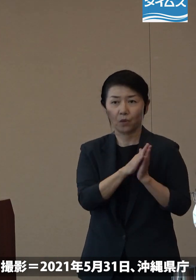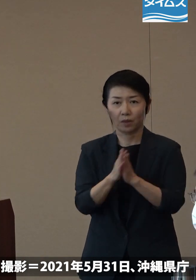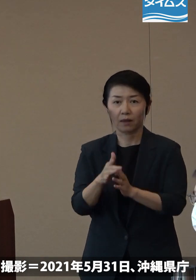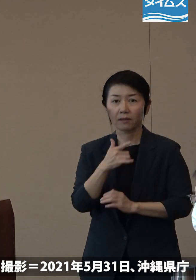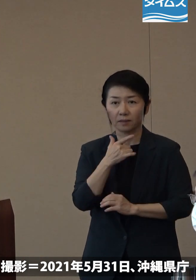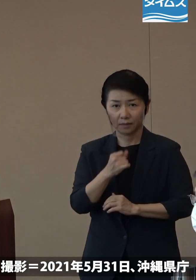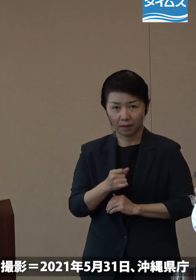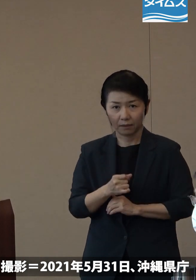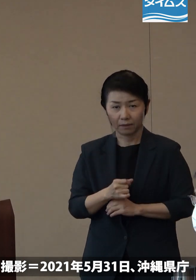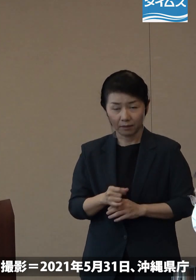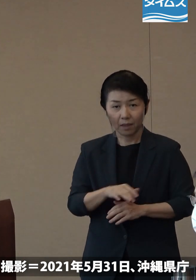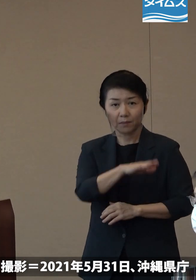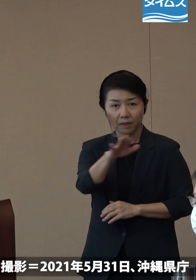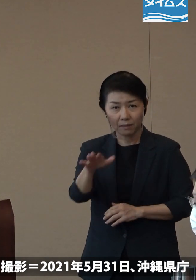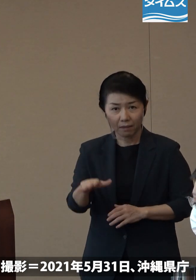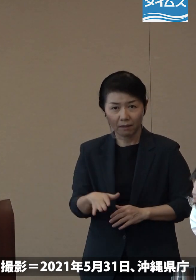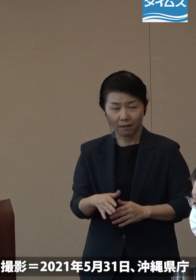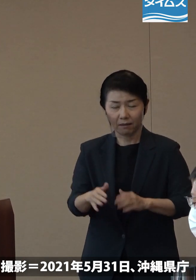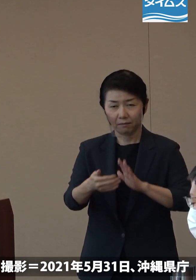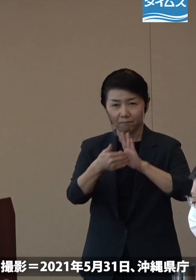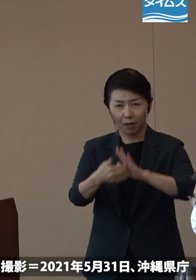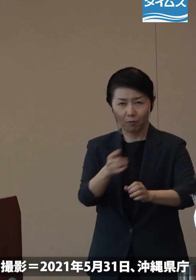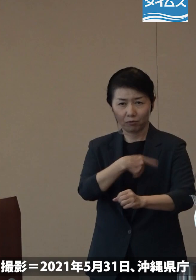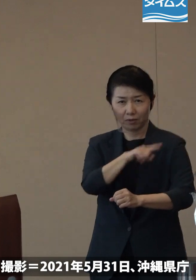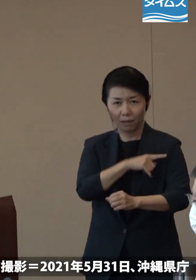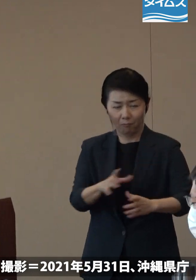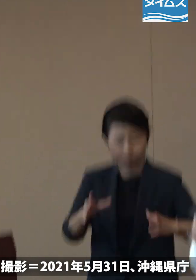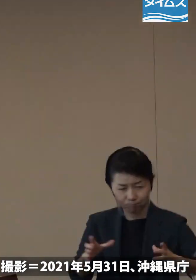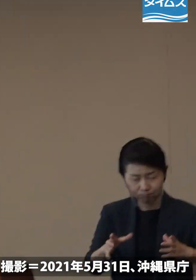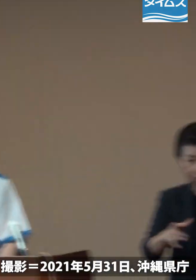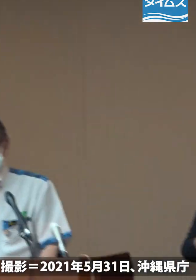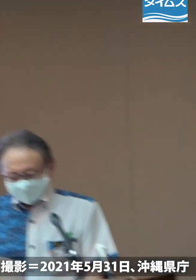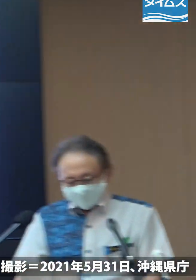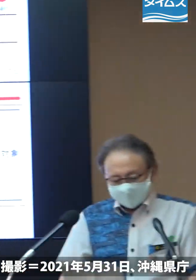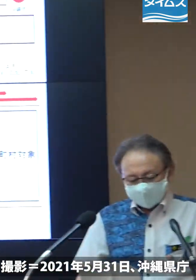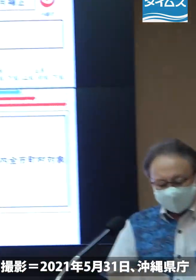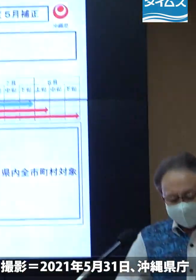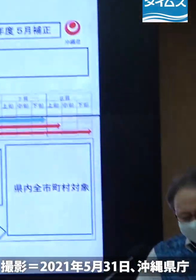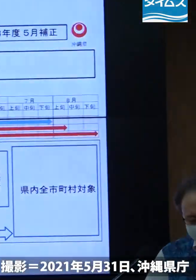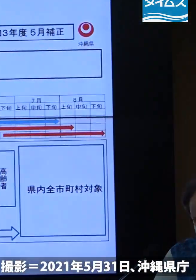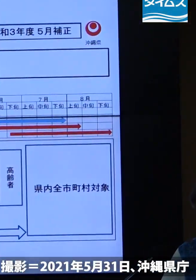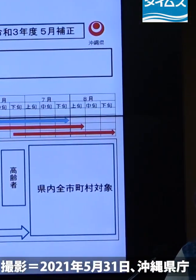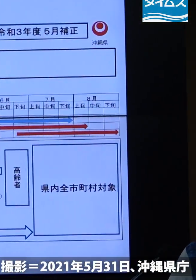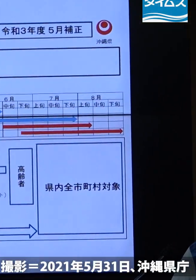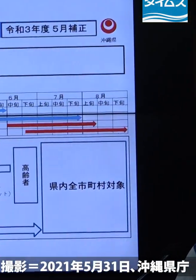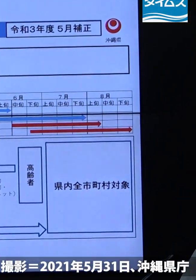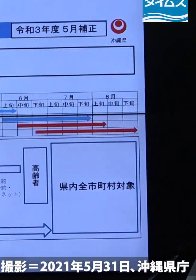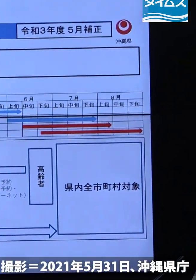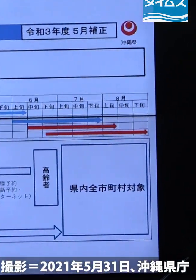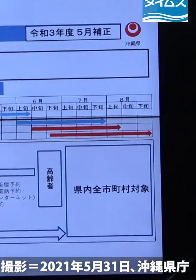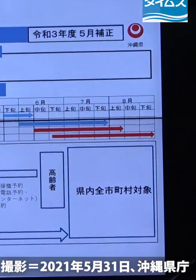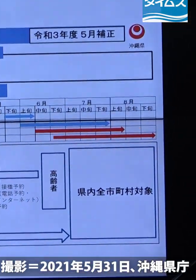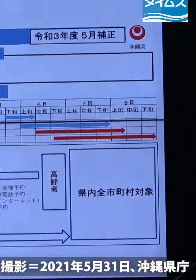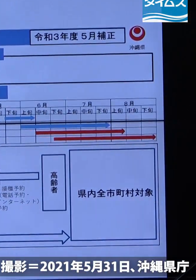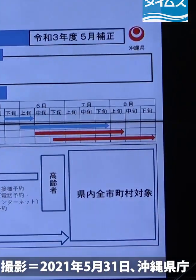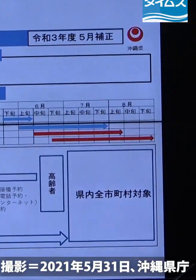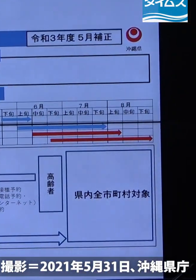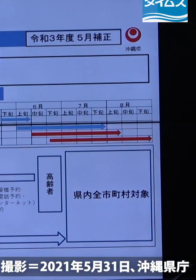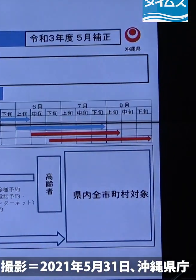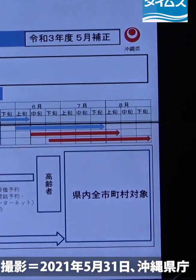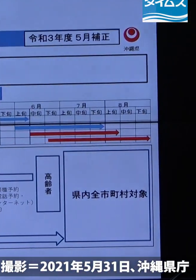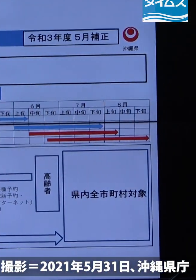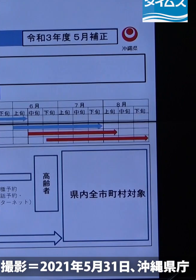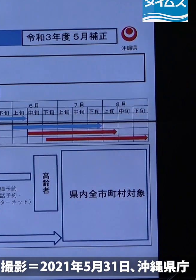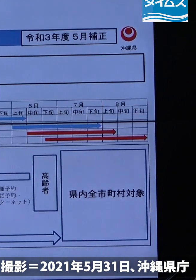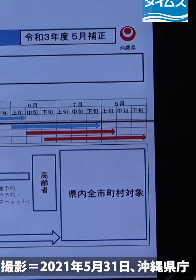集団の抵抗力を高めることが必要です。6月中には県にすべての高齢者分のワ